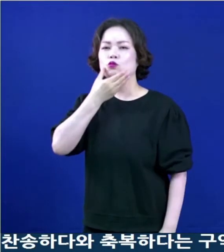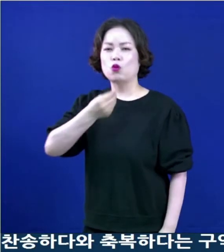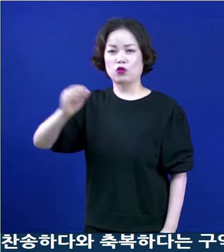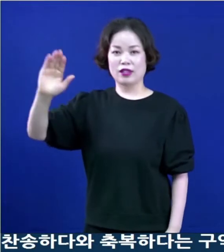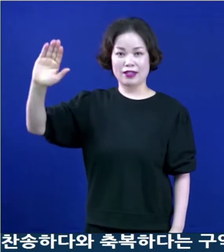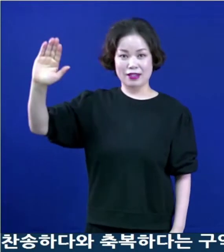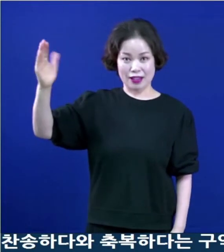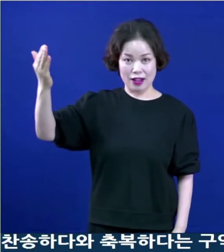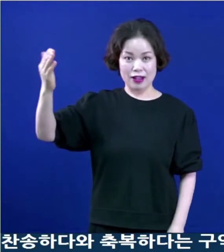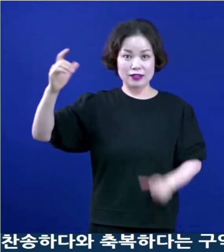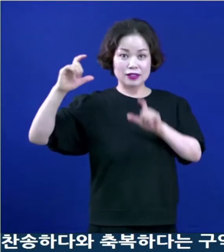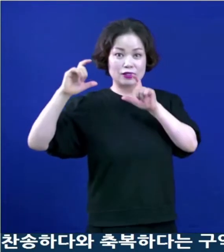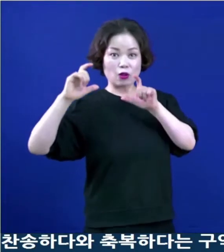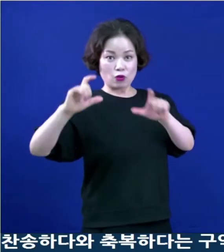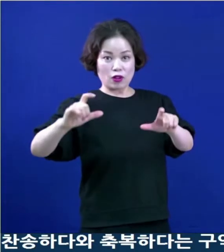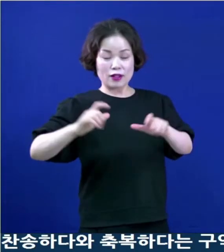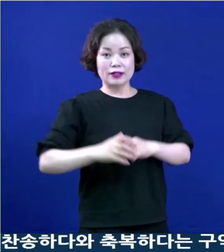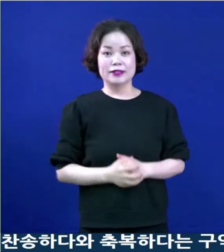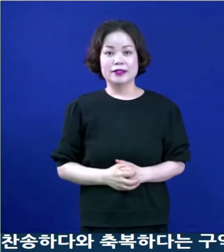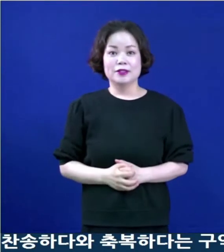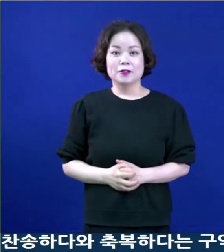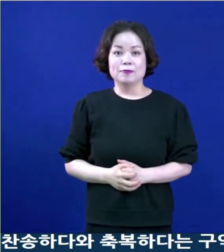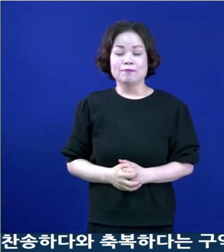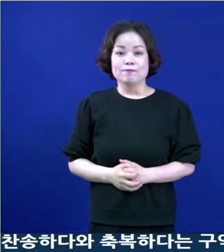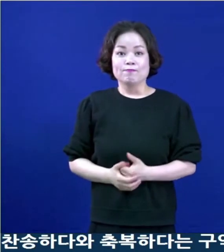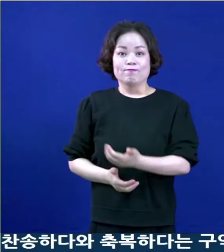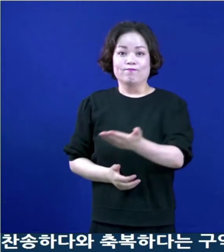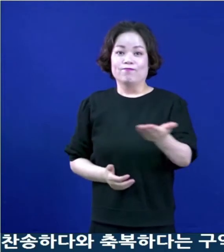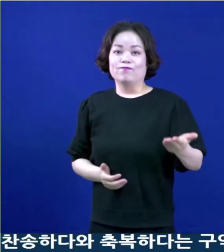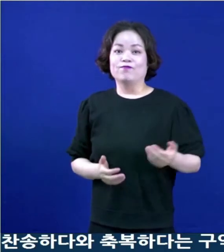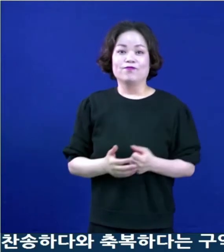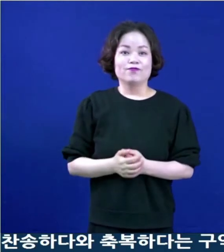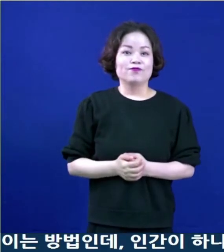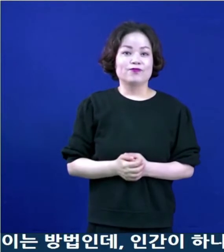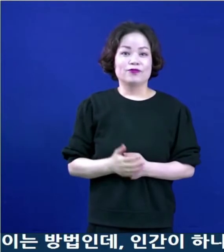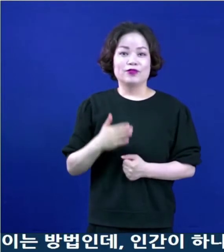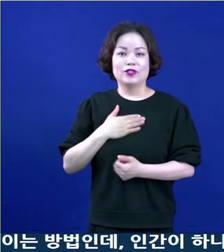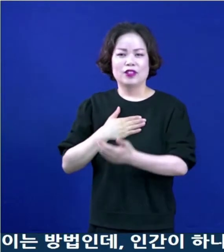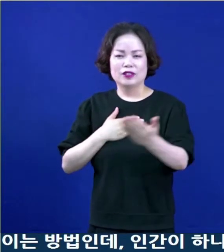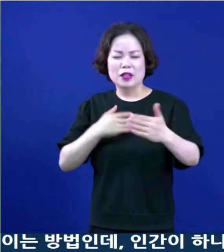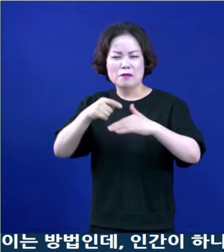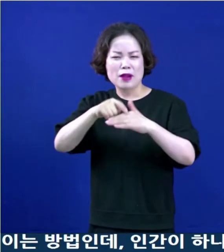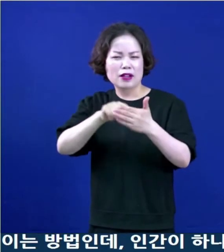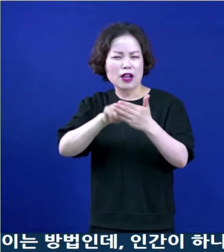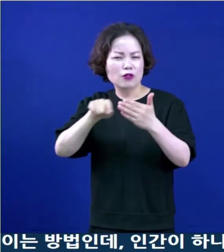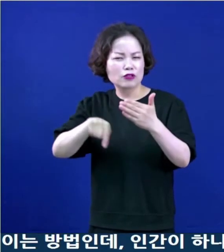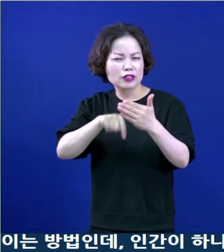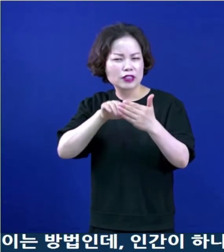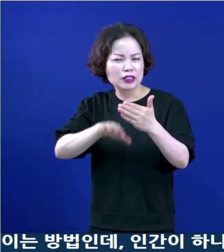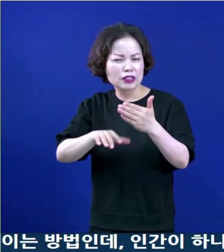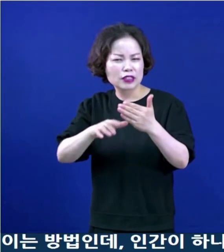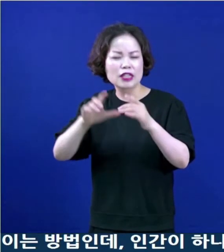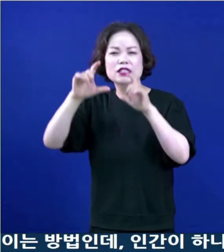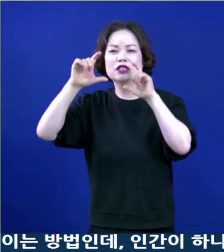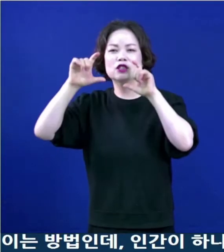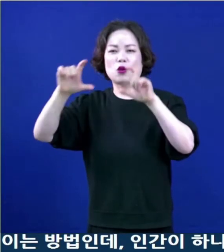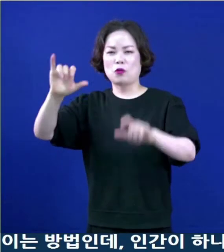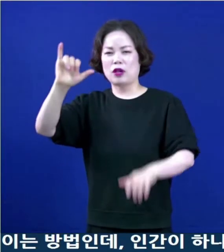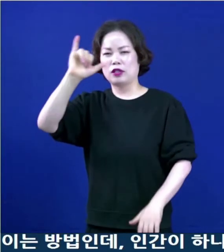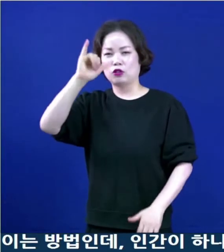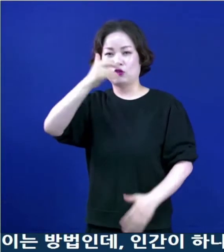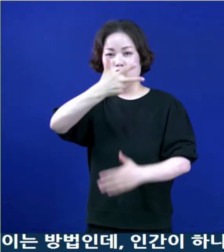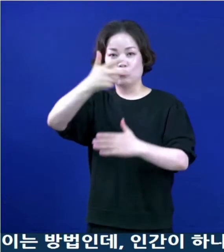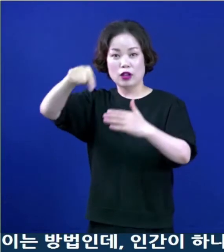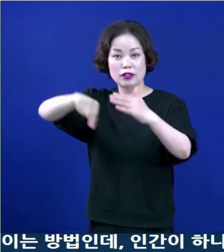복되시다라고 선언하는 겁니다. 여러분, 저와 여러분의 마음 가운데 이런 선포가 있을 수 있기를 주 안에서